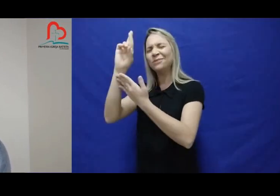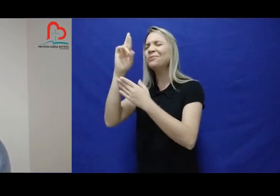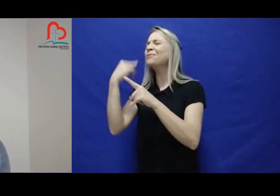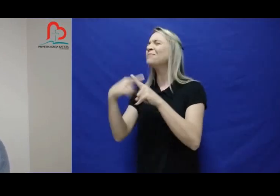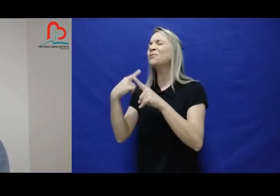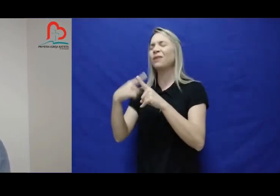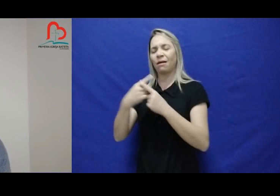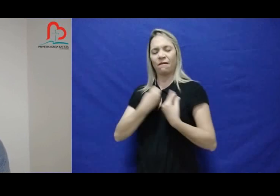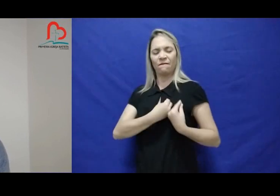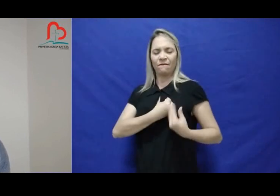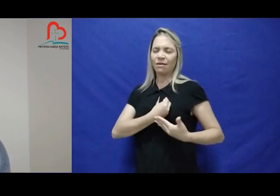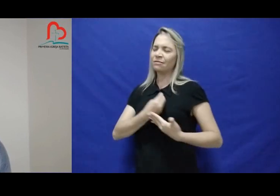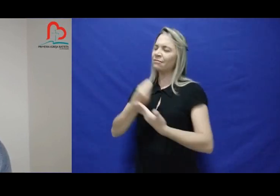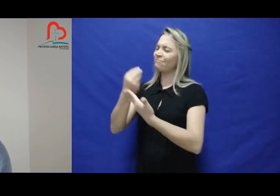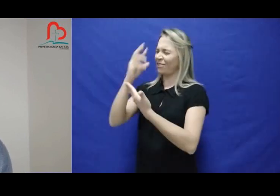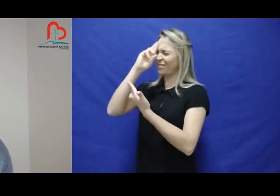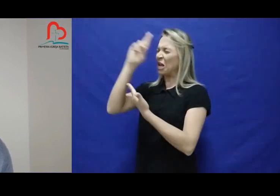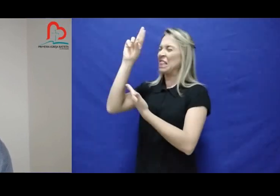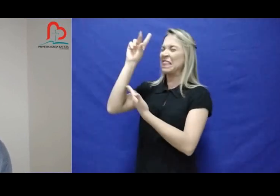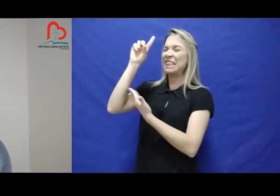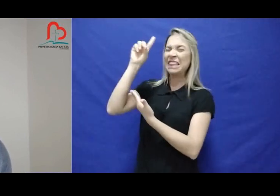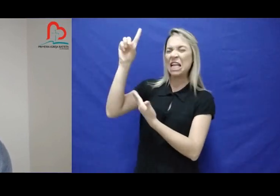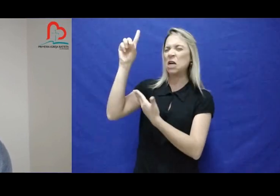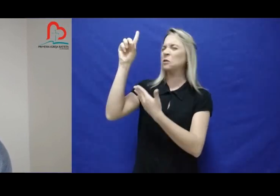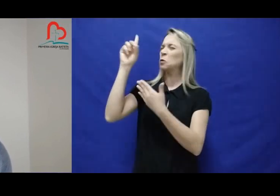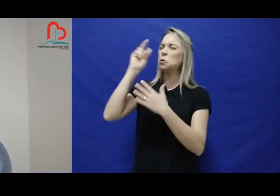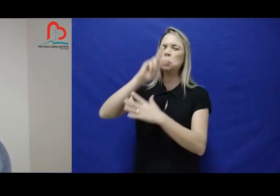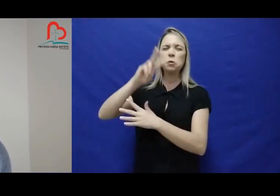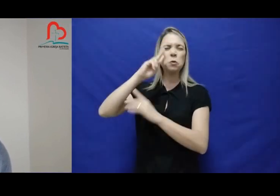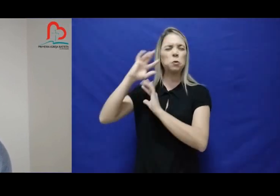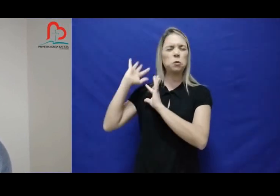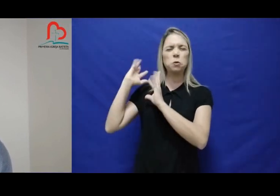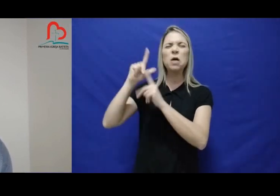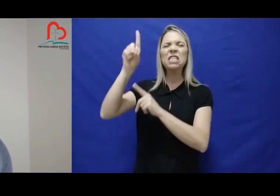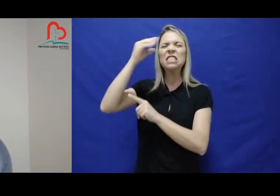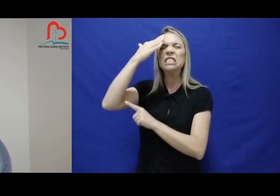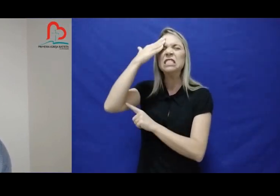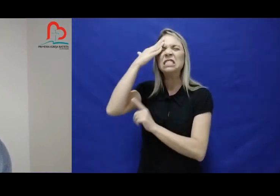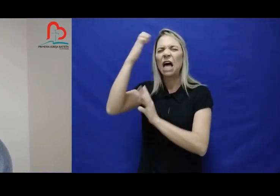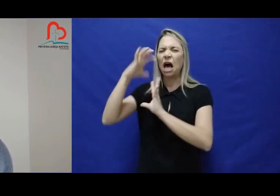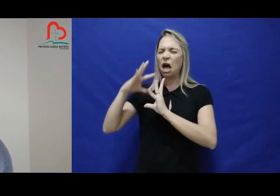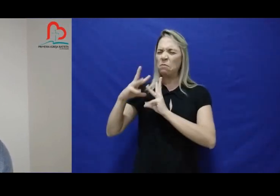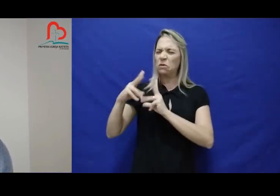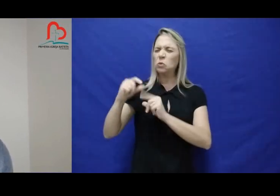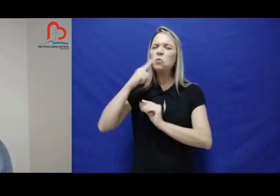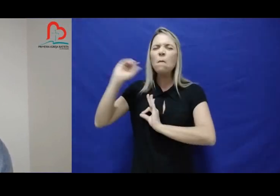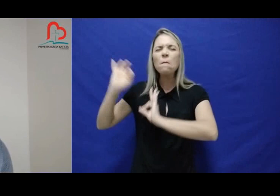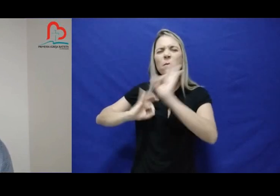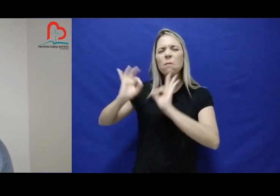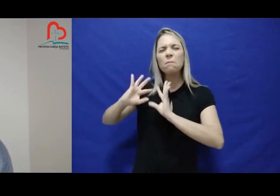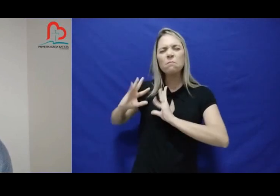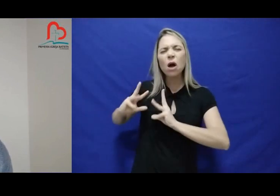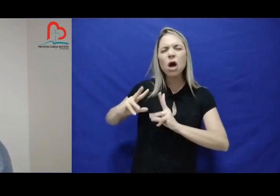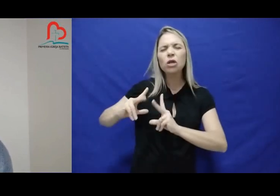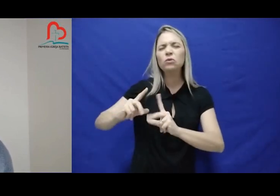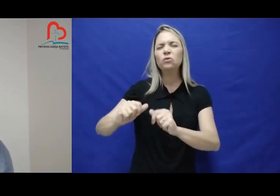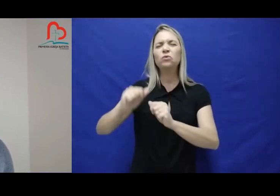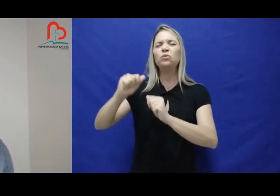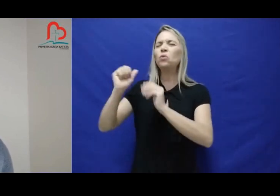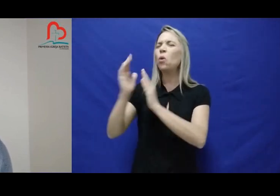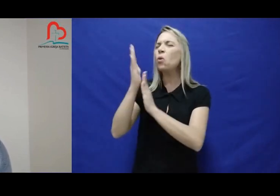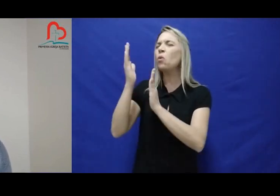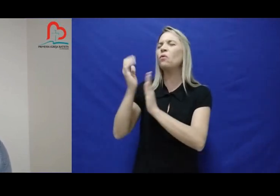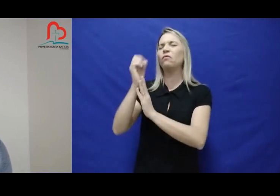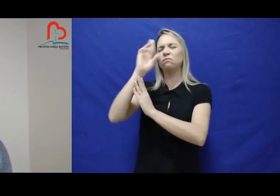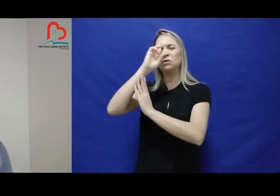sobre nossas vidas. Nós te louvamos porque nós pertencemos a um Deus que tem toda a história, tem todo o